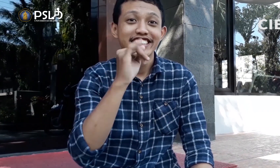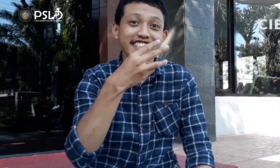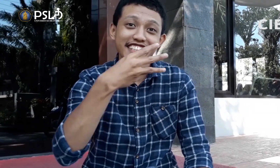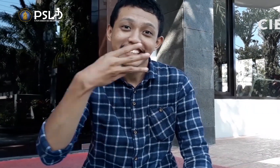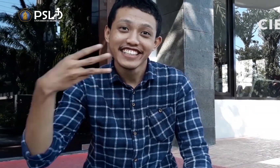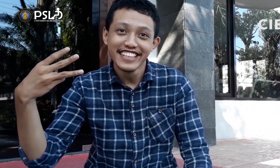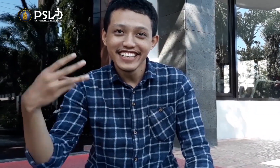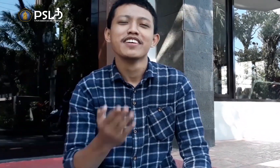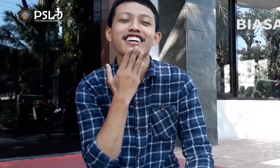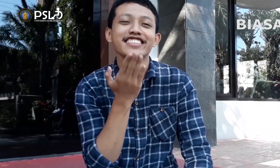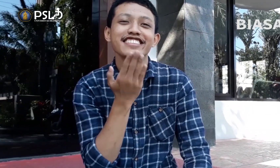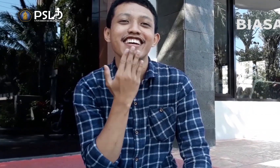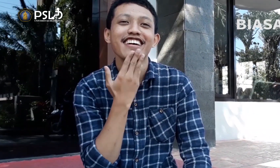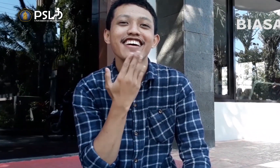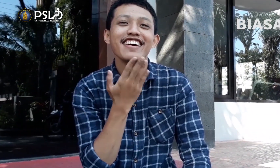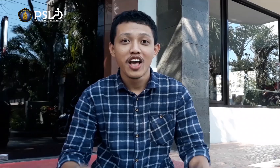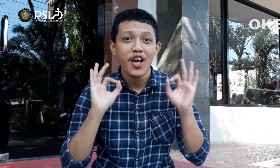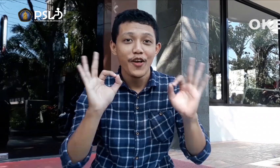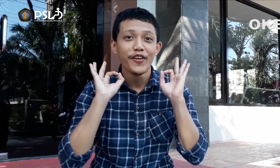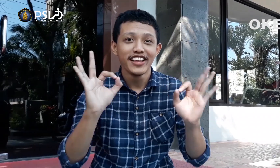Cie. Biasa. Oke.